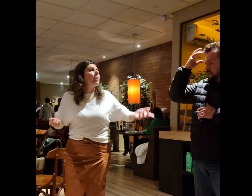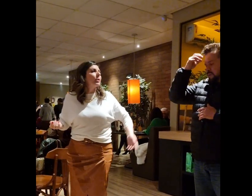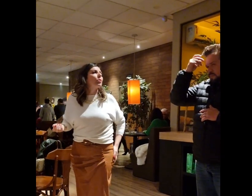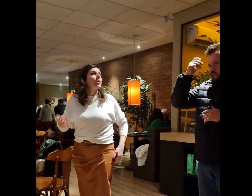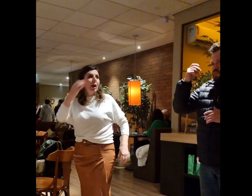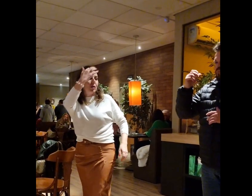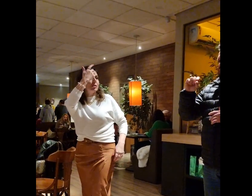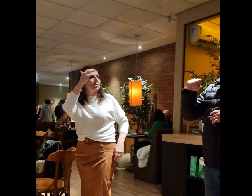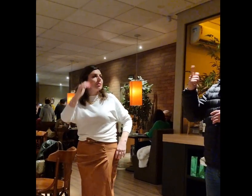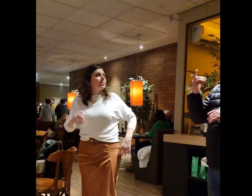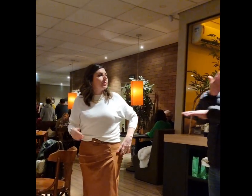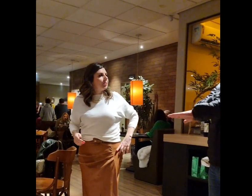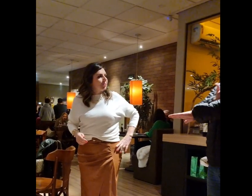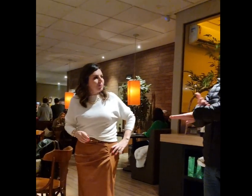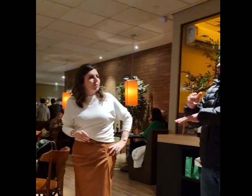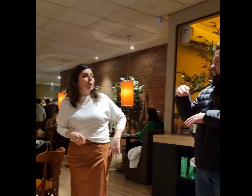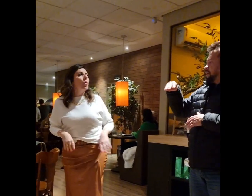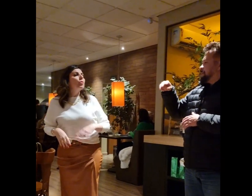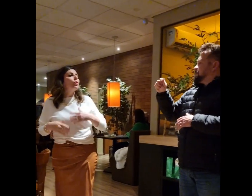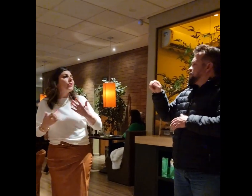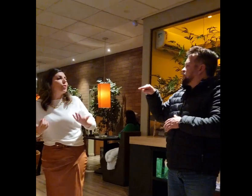pai? E o pai também, né?